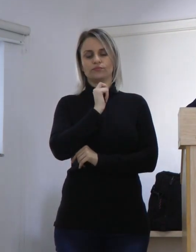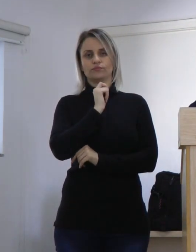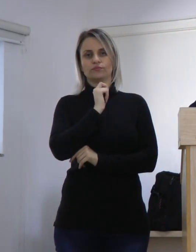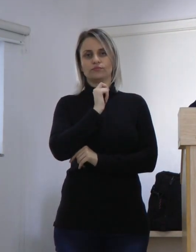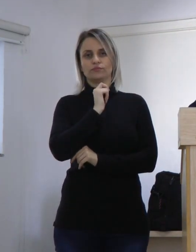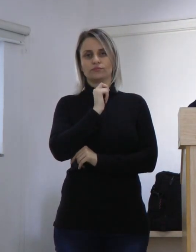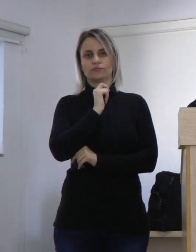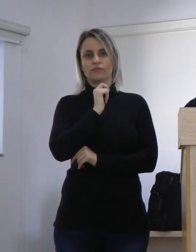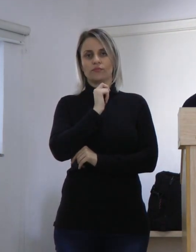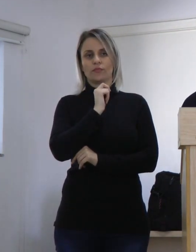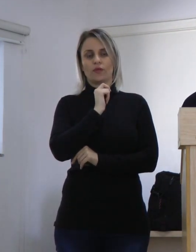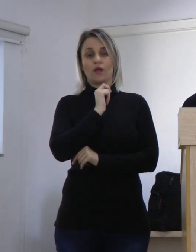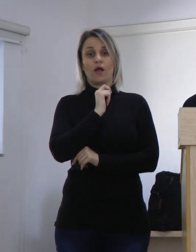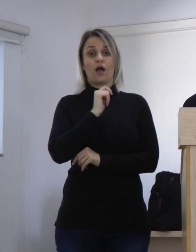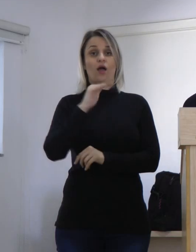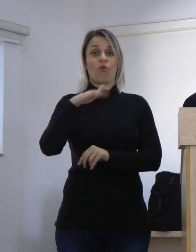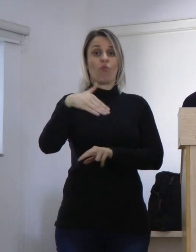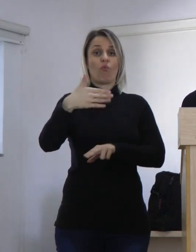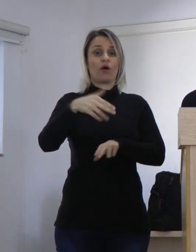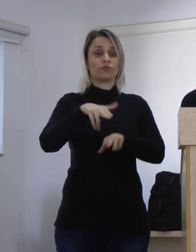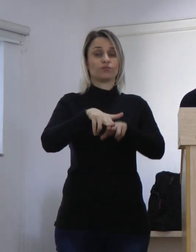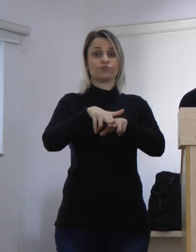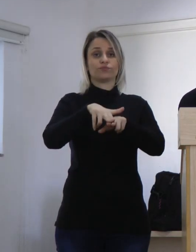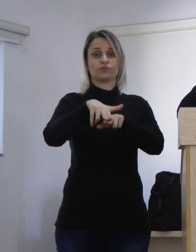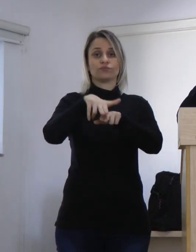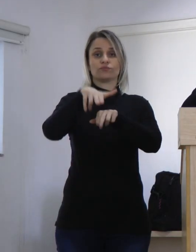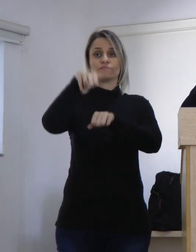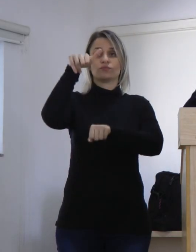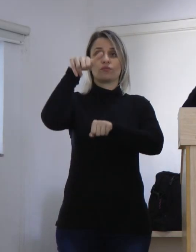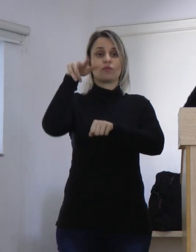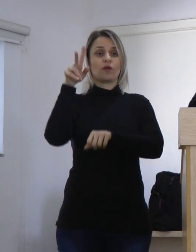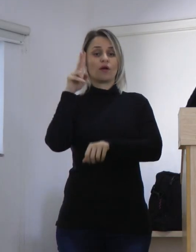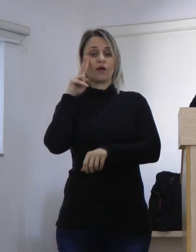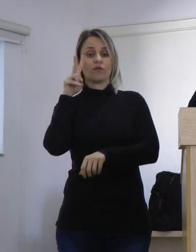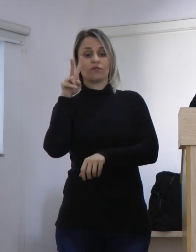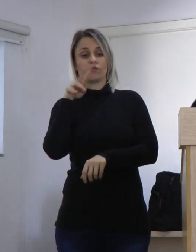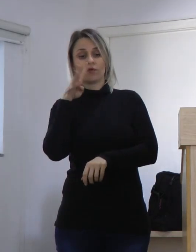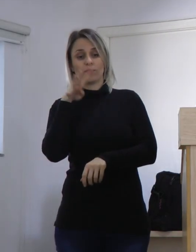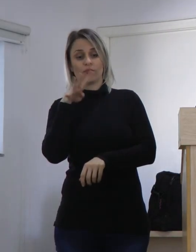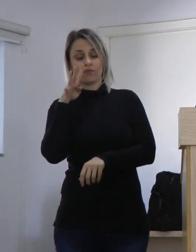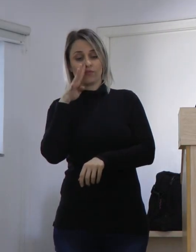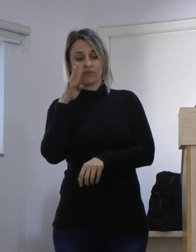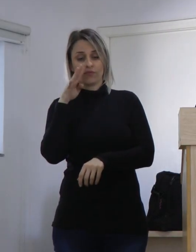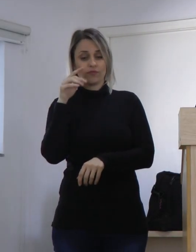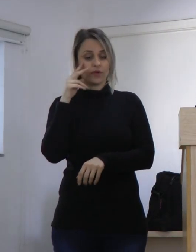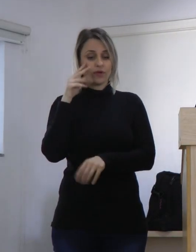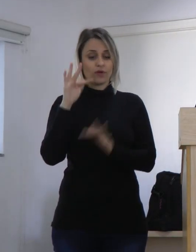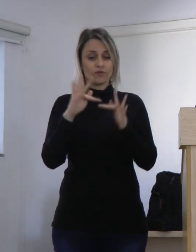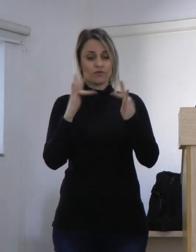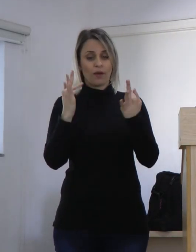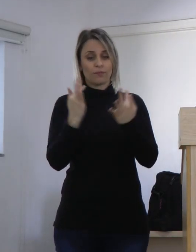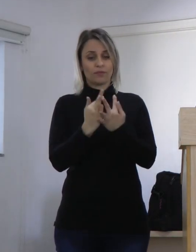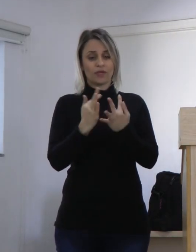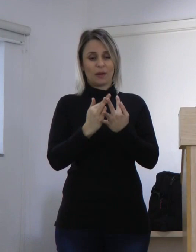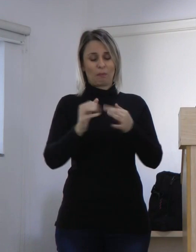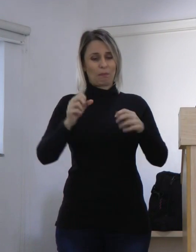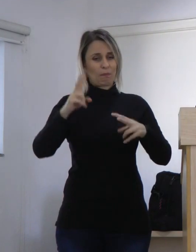Quando a gente desencarnar, vamos ver a família despedaçada, disputando a herança que a gente deixou.